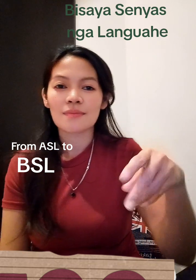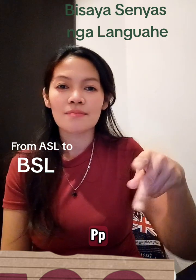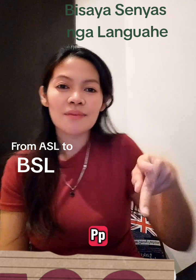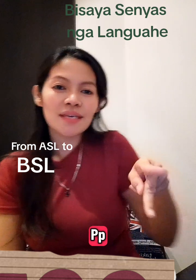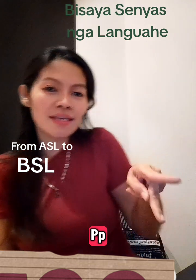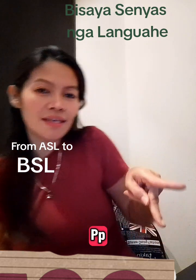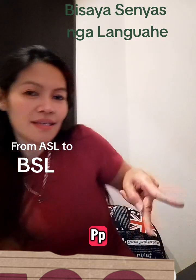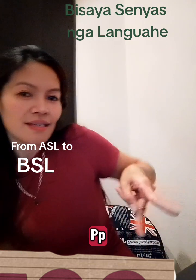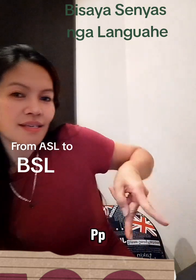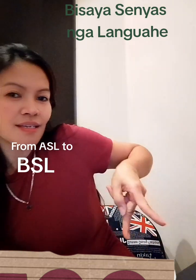P